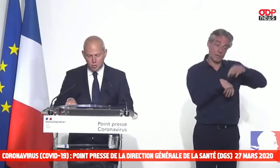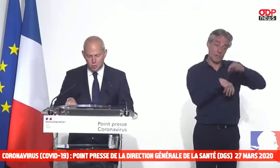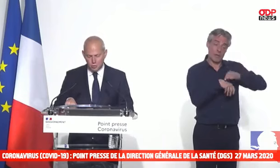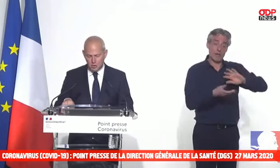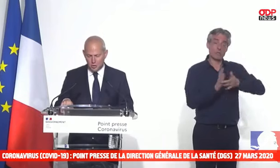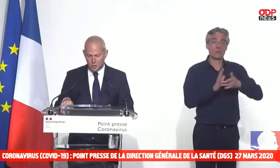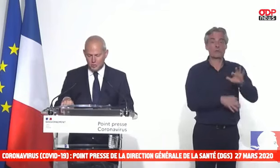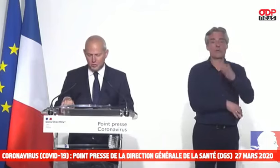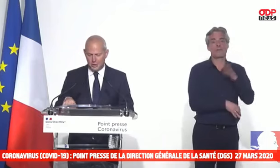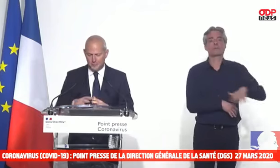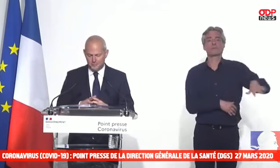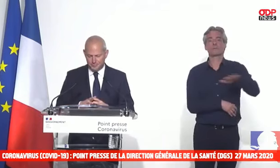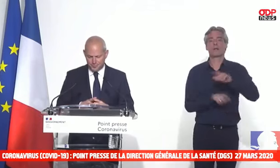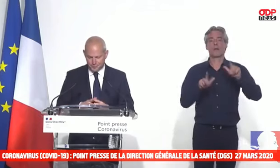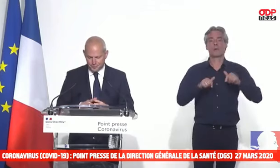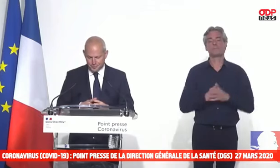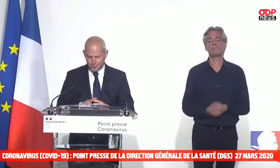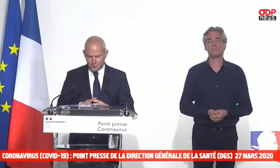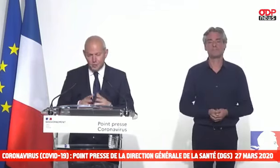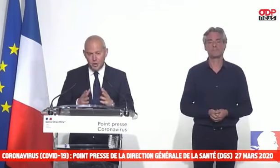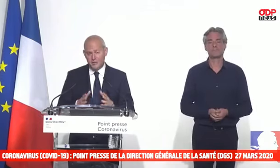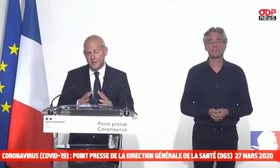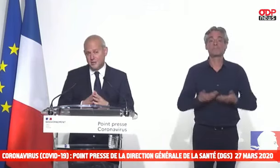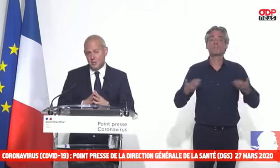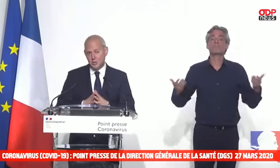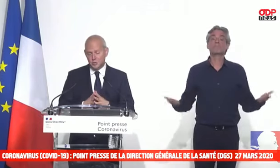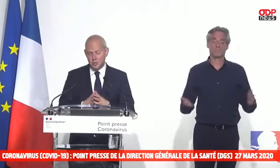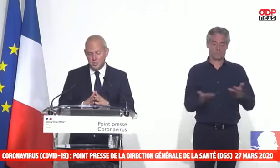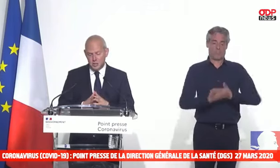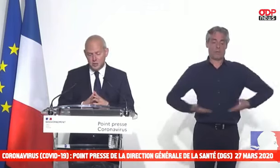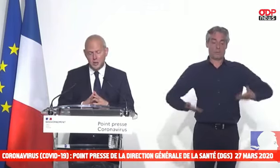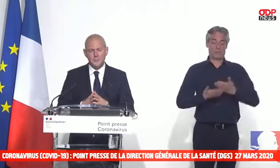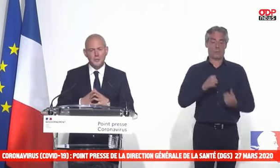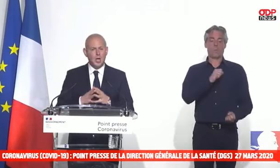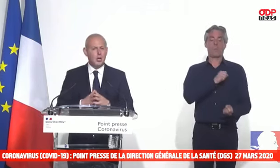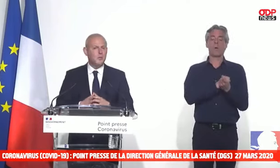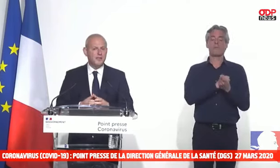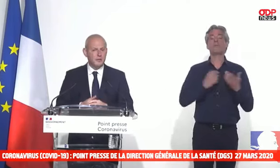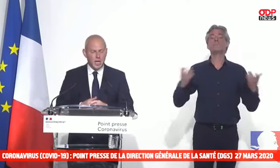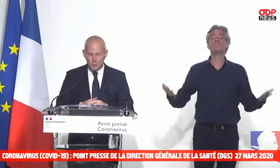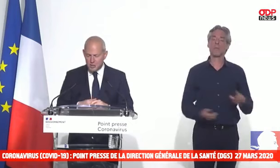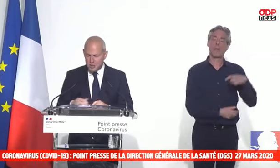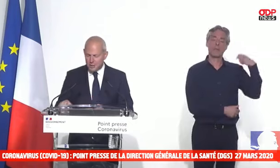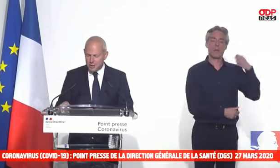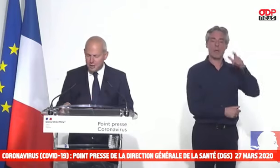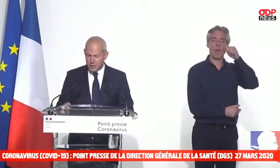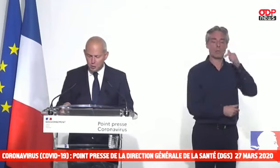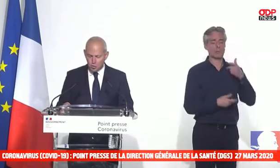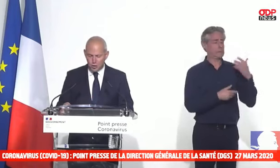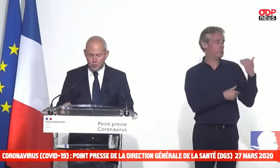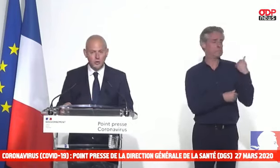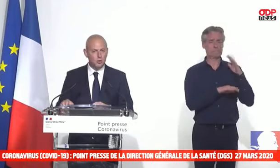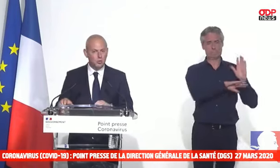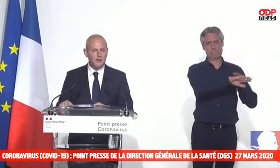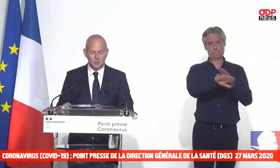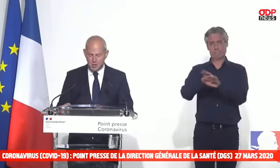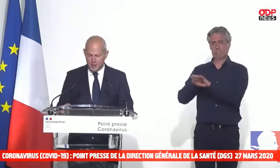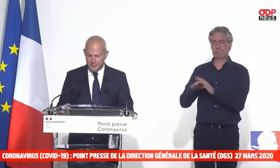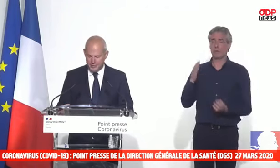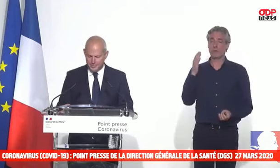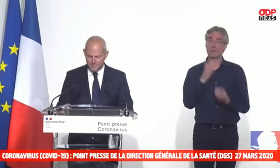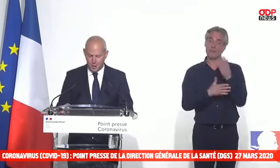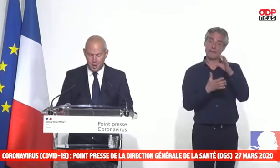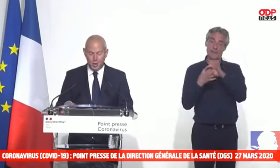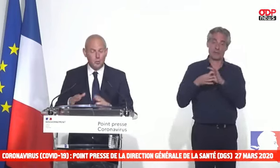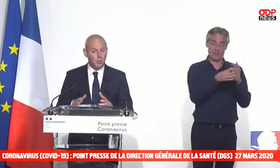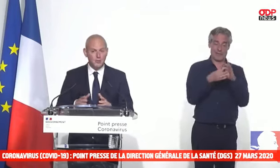sur l'ensemble du territoire national. Face à cette situation inédite, le président de la République appelait il y a quelques jours à trouver de nouvelles